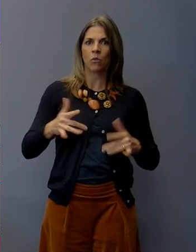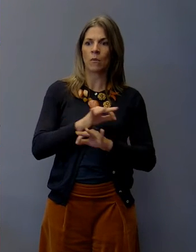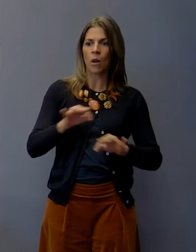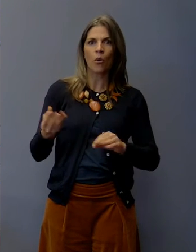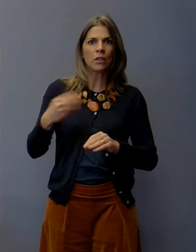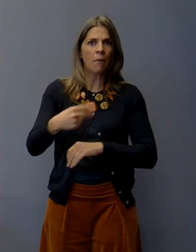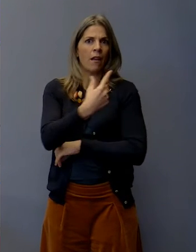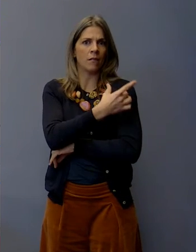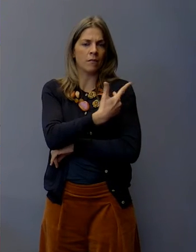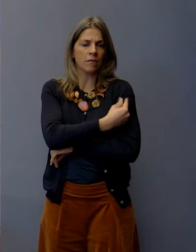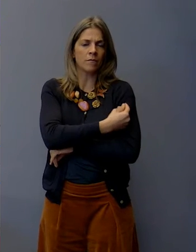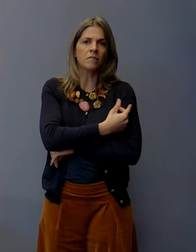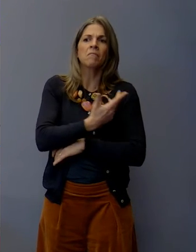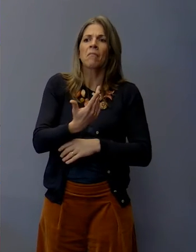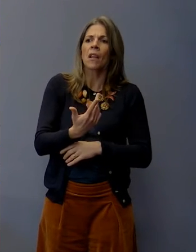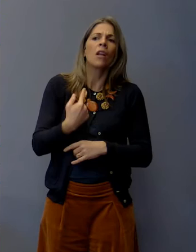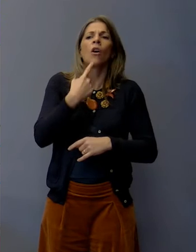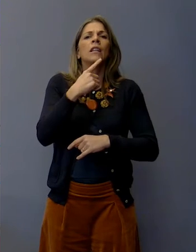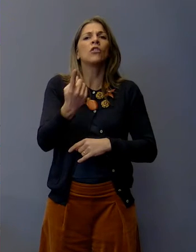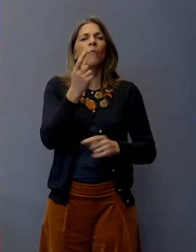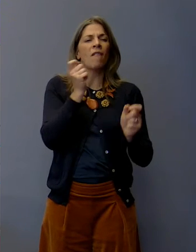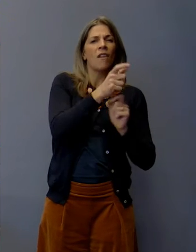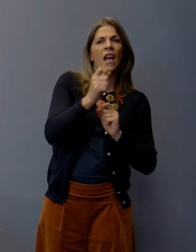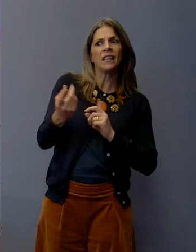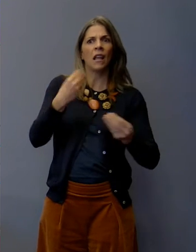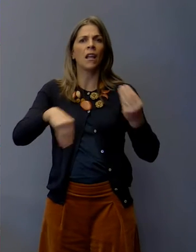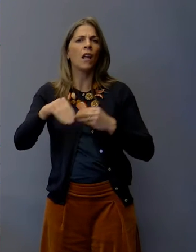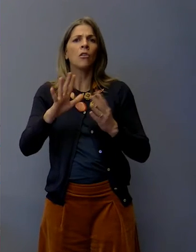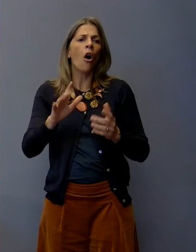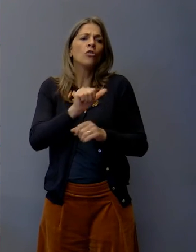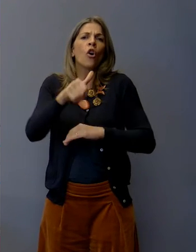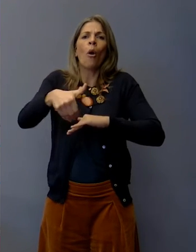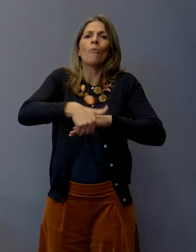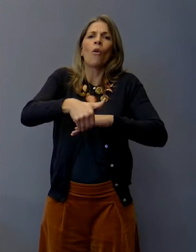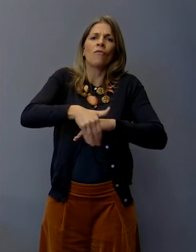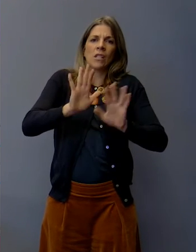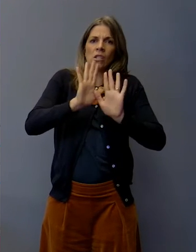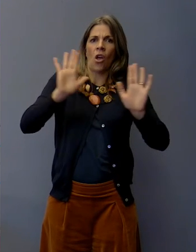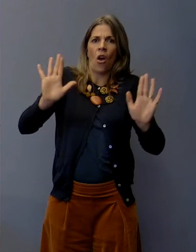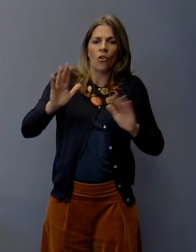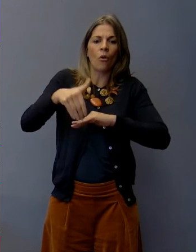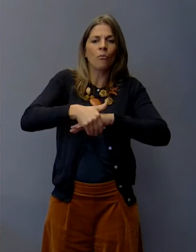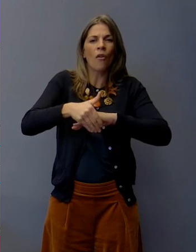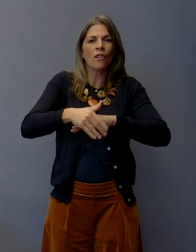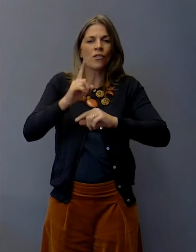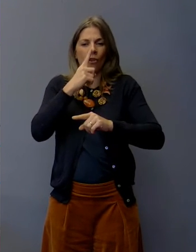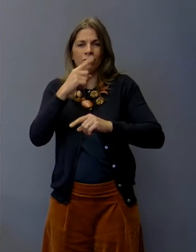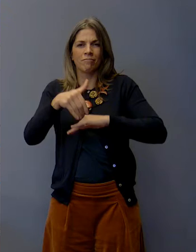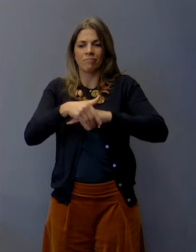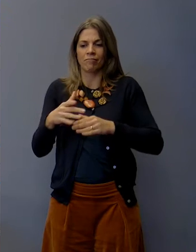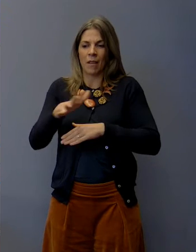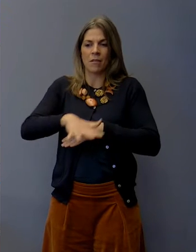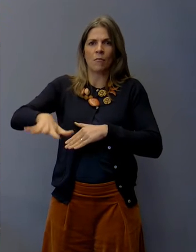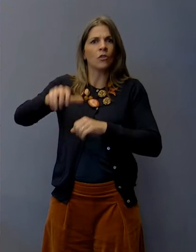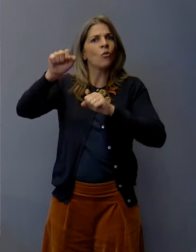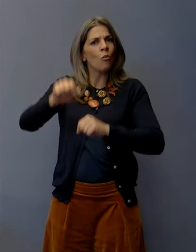regalati o alienati ma messi a disposizione per una fase transitoria che in qualche modo deve dare requie alle esigenze